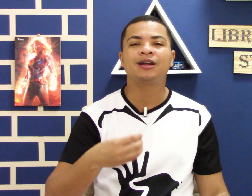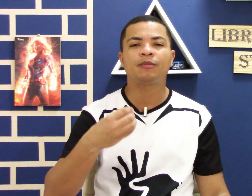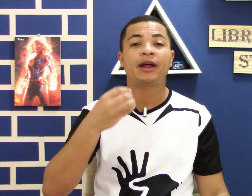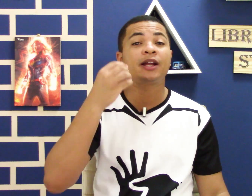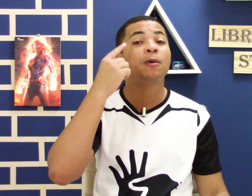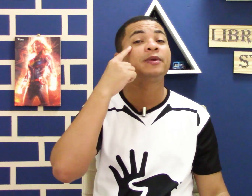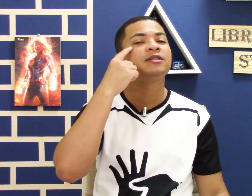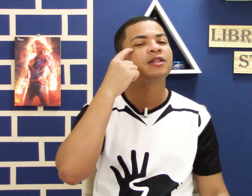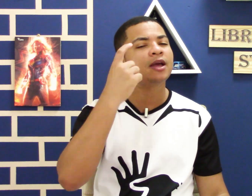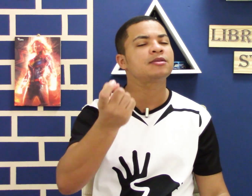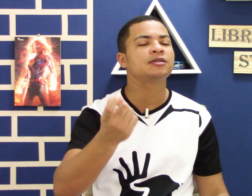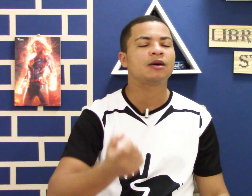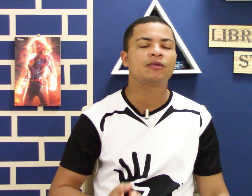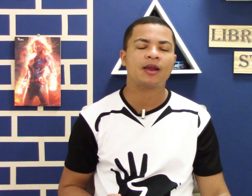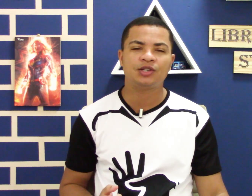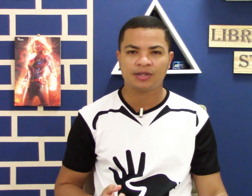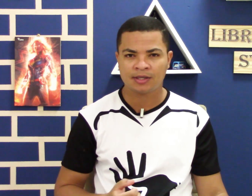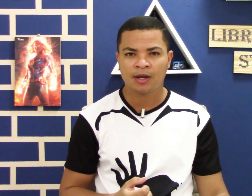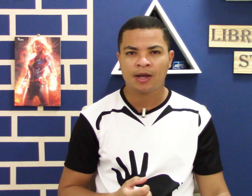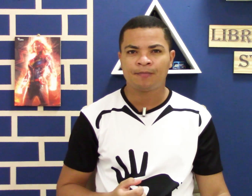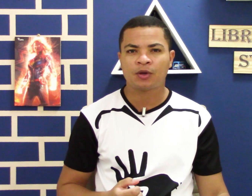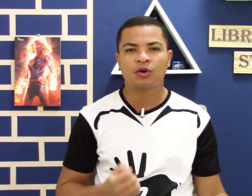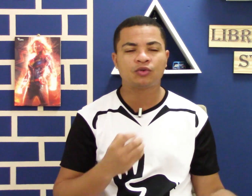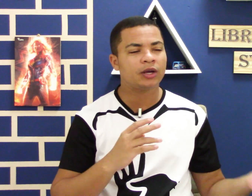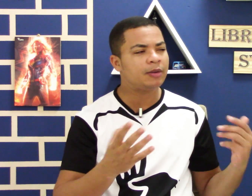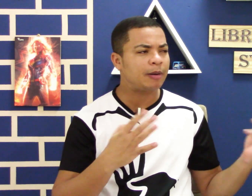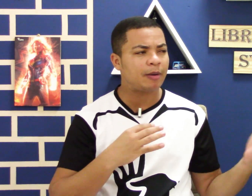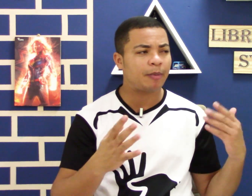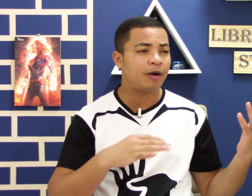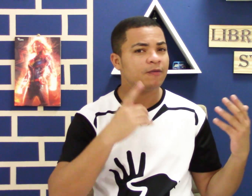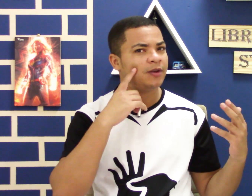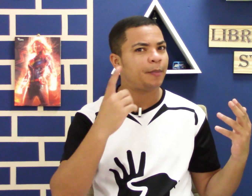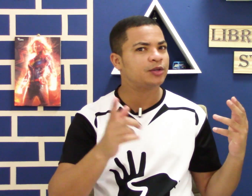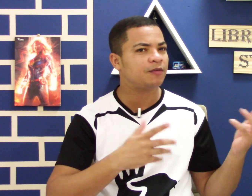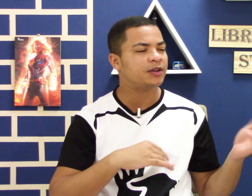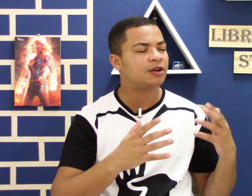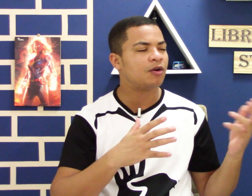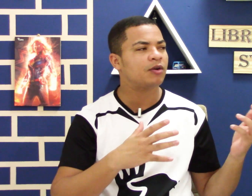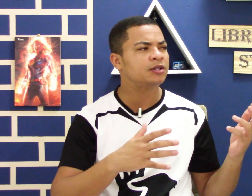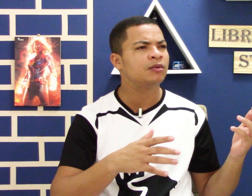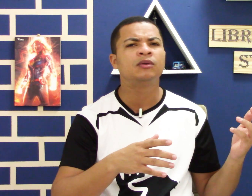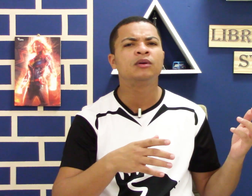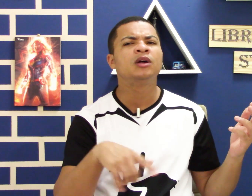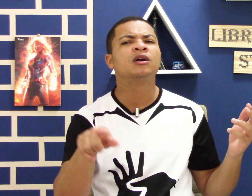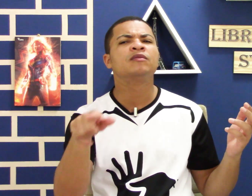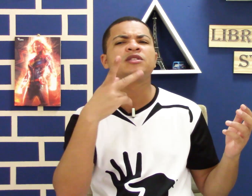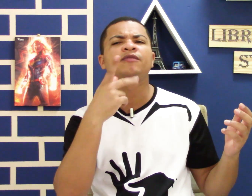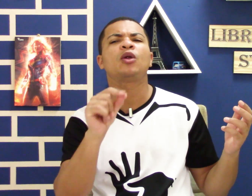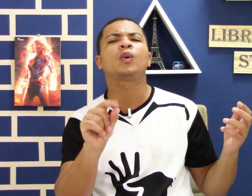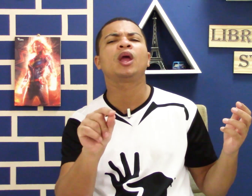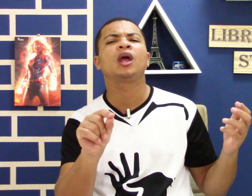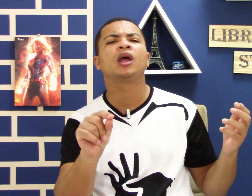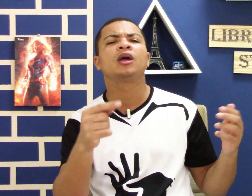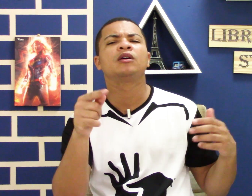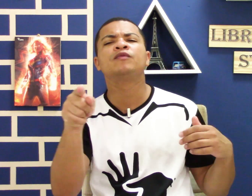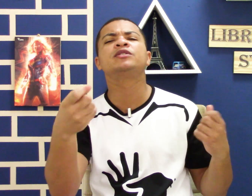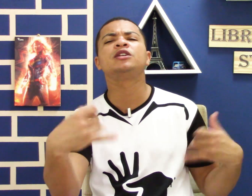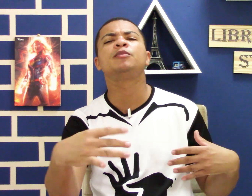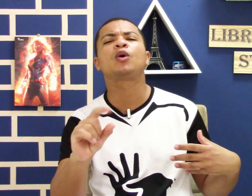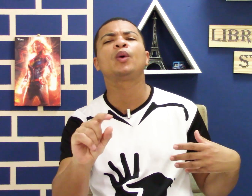para ela que eu prestei atenção no que ela disse. Então, quando eu estou aqui, papapá, eu vi a pessoa fazendo alguma coisa, você falou o quê? Você explicou o